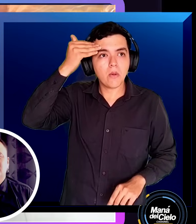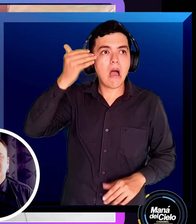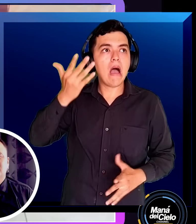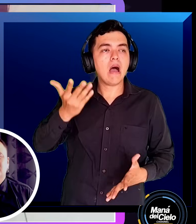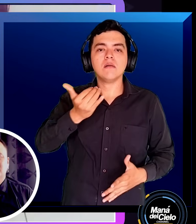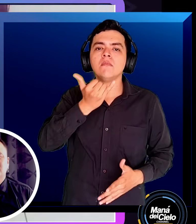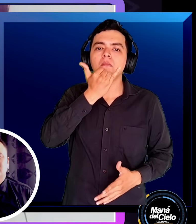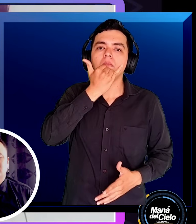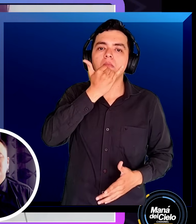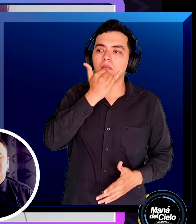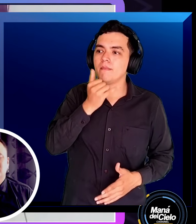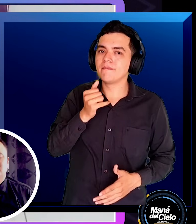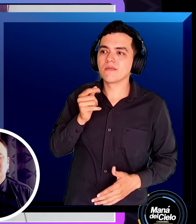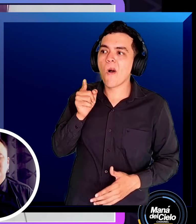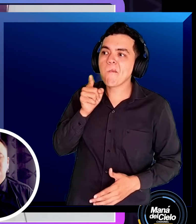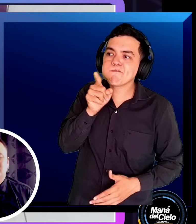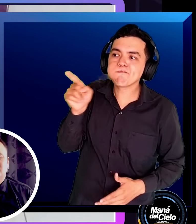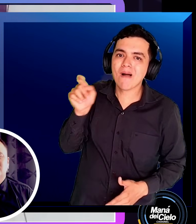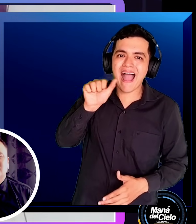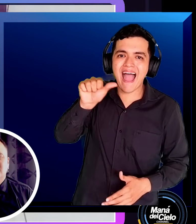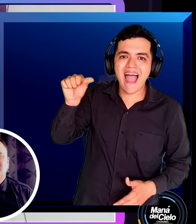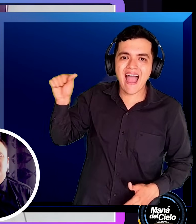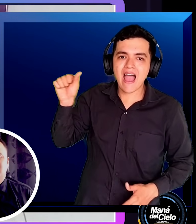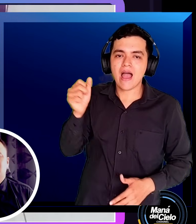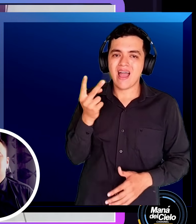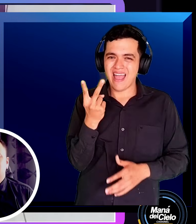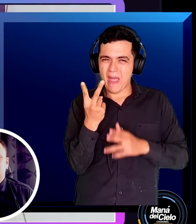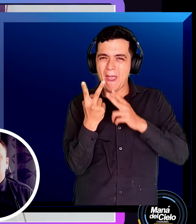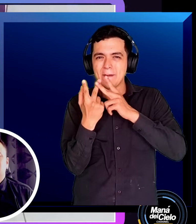Uno se va olvidando como tantas cosas terrenales,